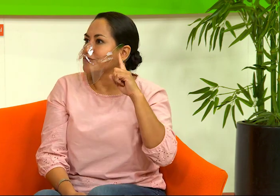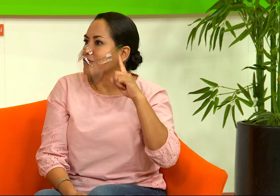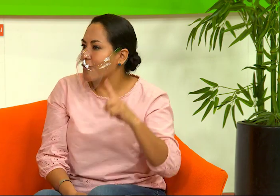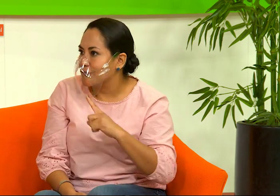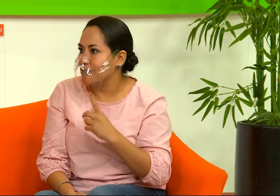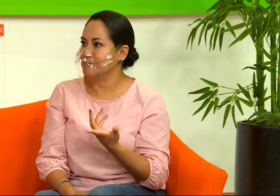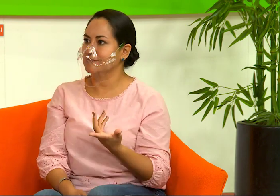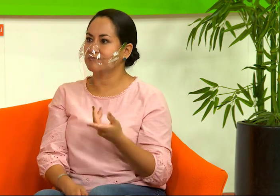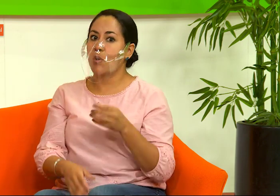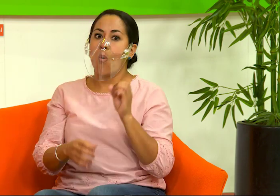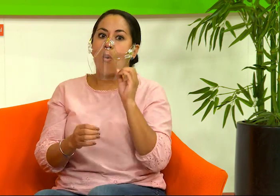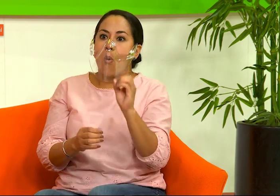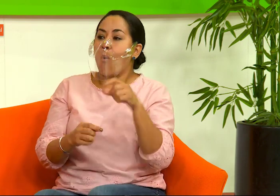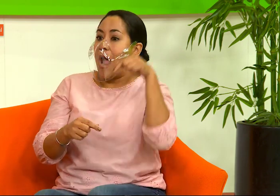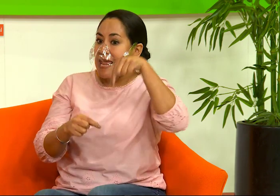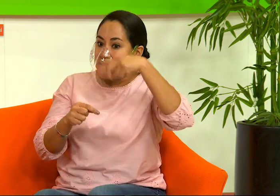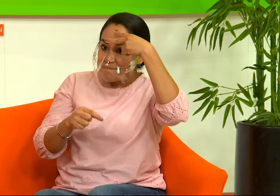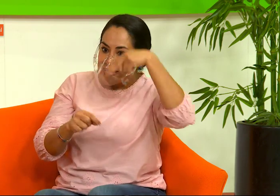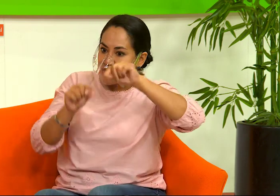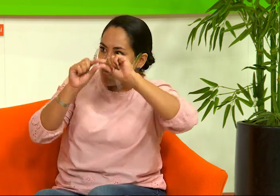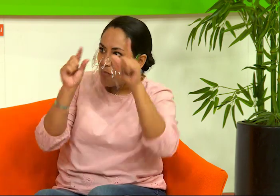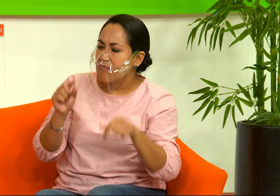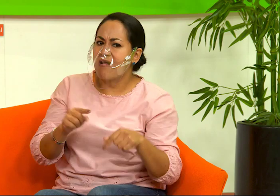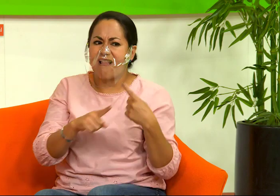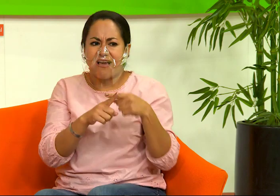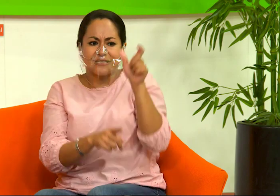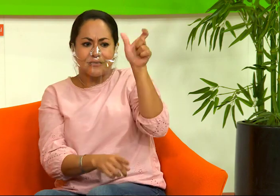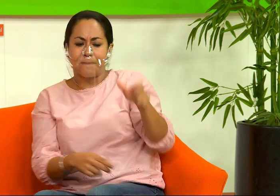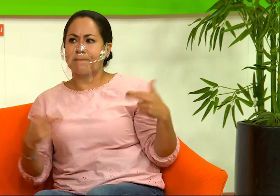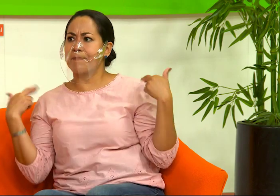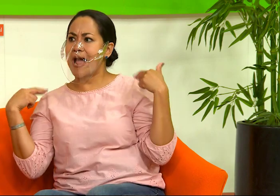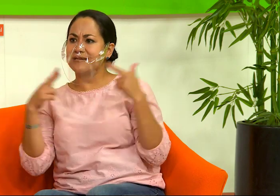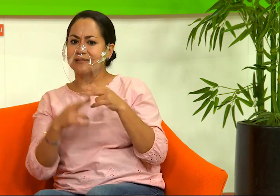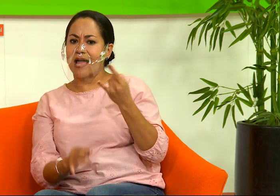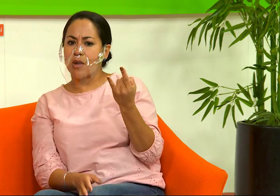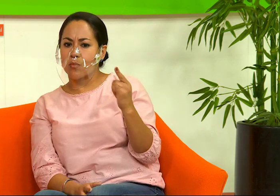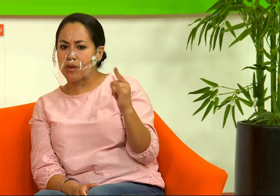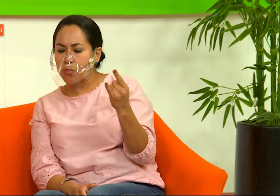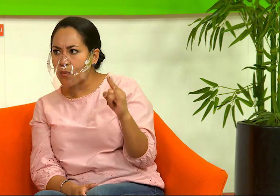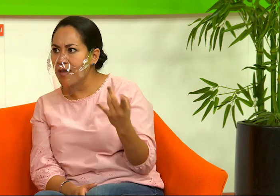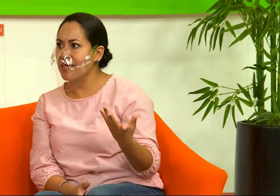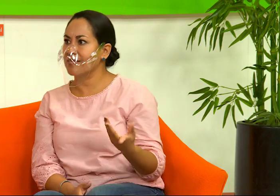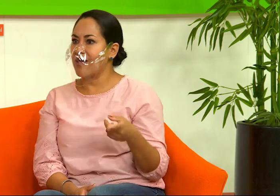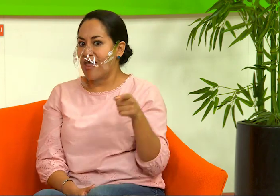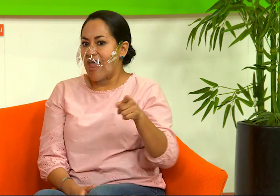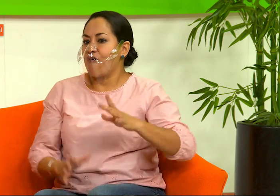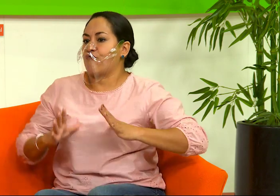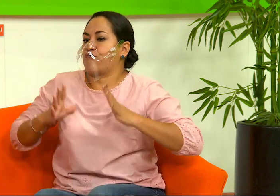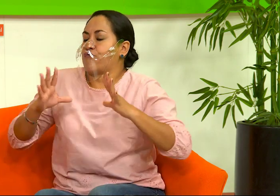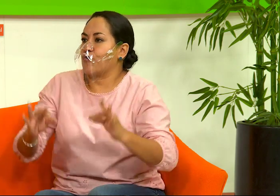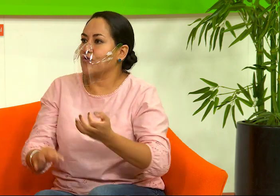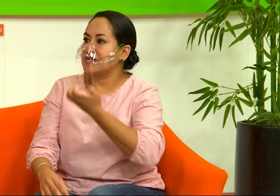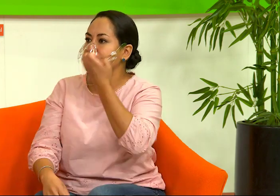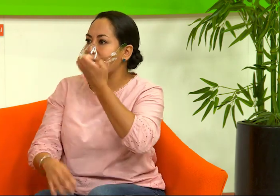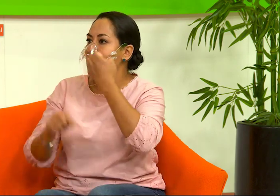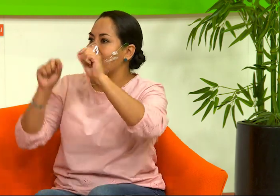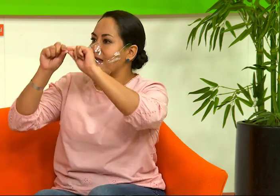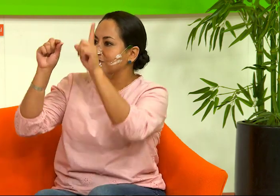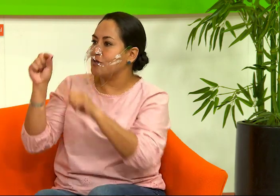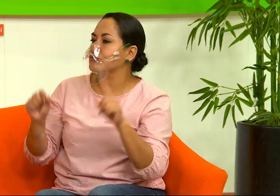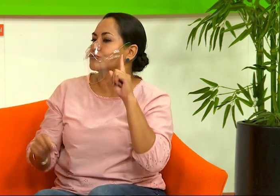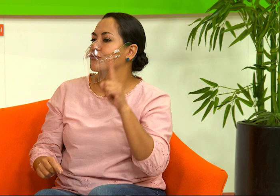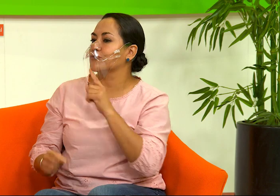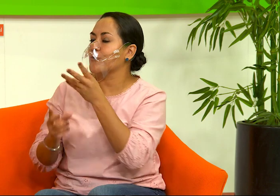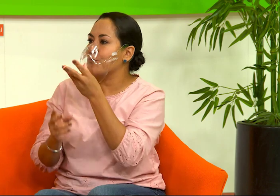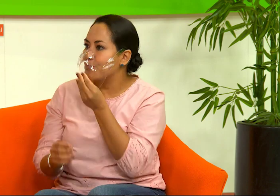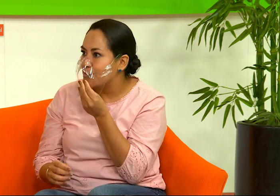Francia? ¿Cuál fue su historia? ¿Qué pasó antes con los sordos en México? ¿Quién fue el maestro Eduardo Huet, el